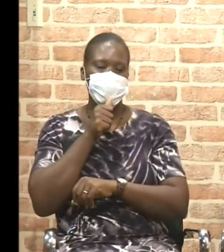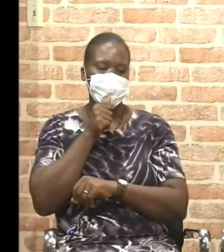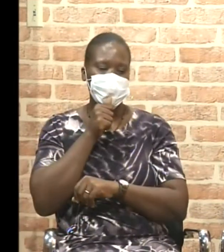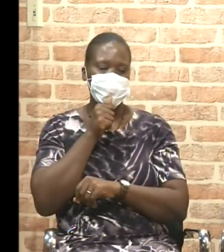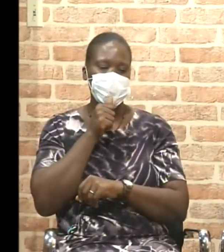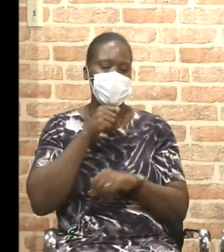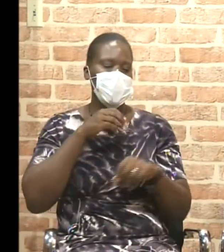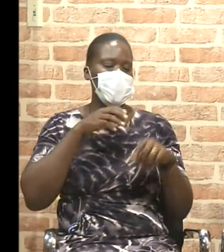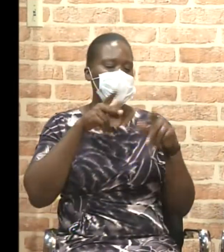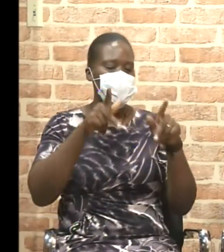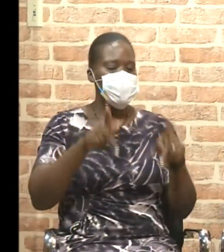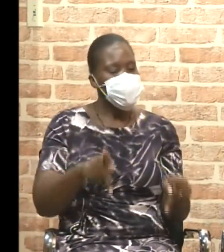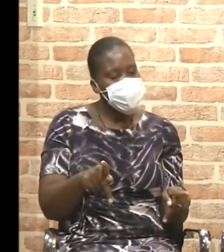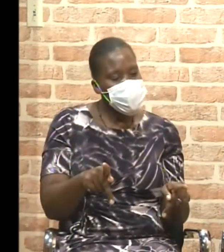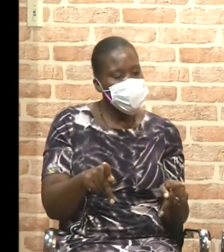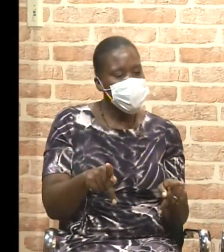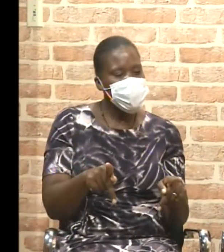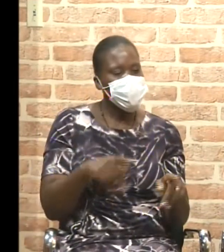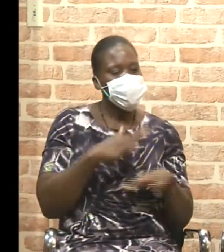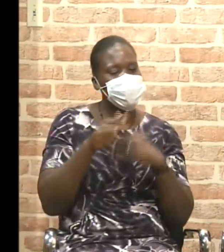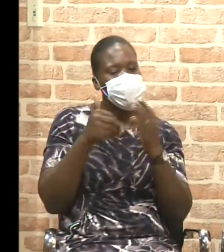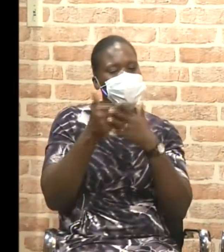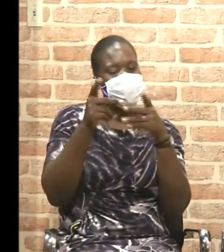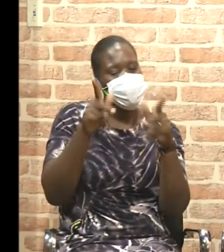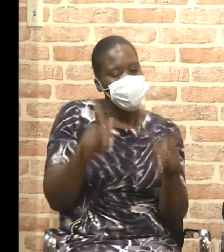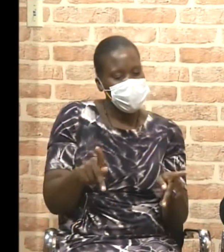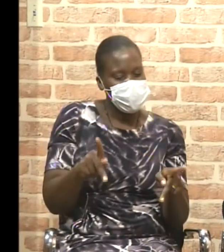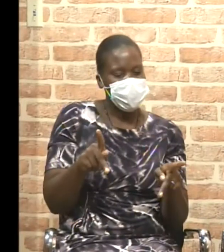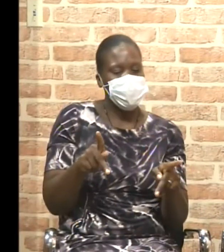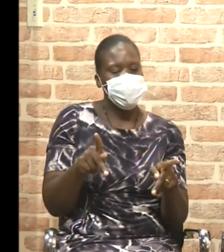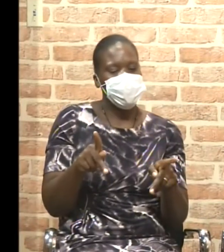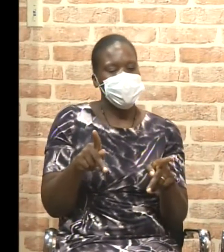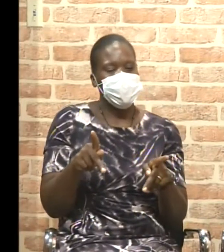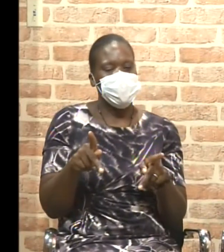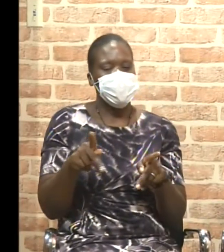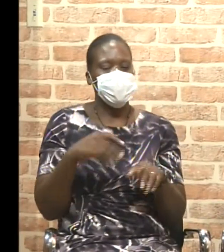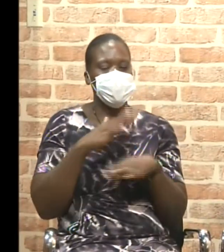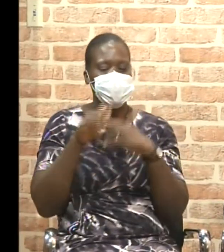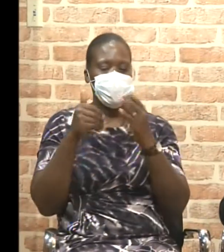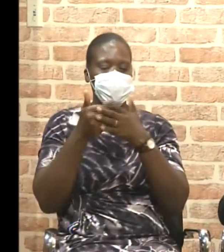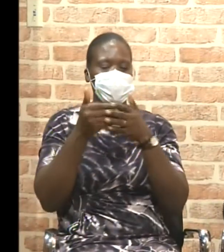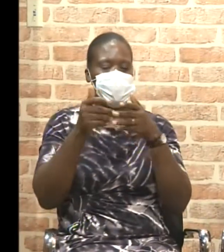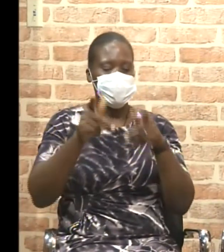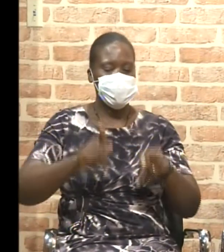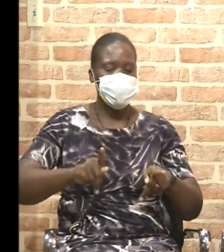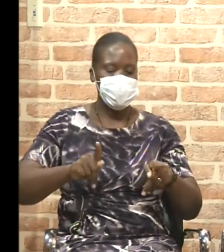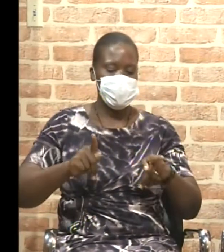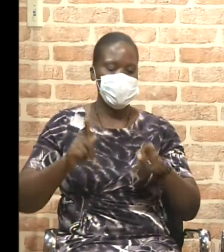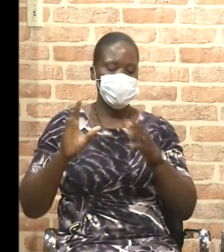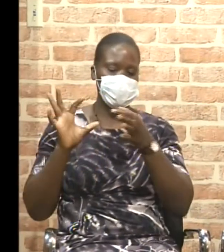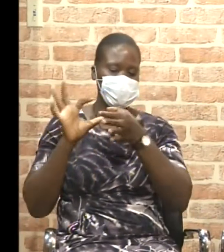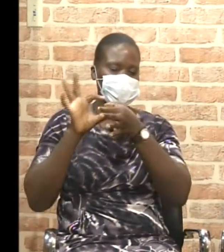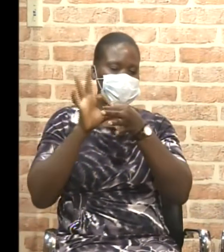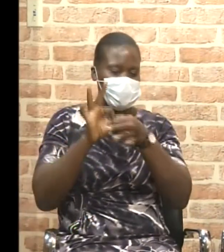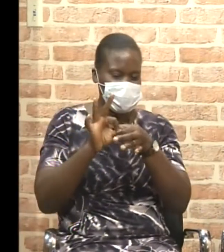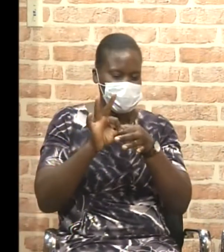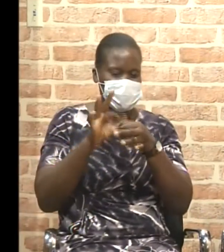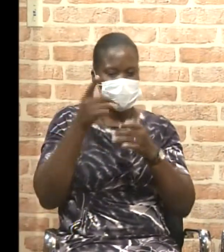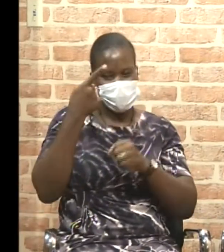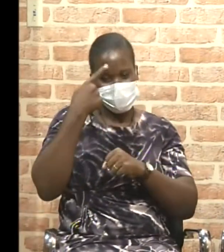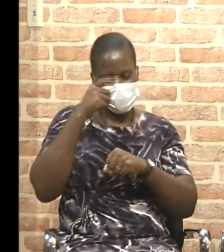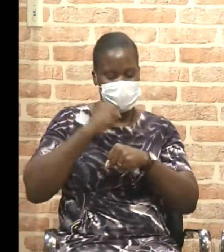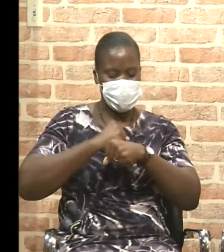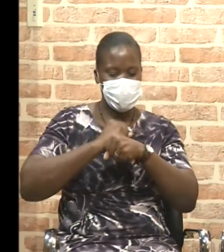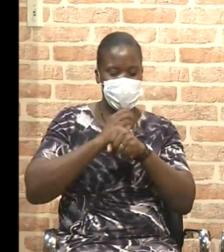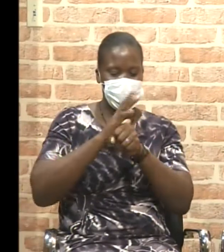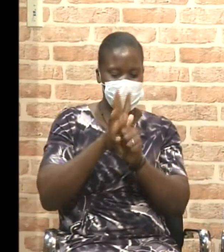ont réalisé, qui de moun, parce que tout le monde nous remarque que l'engouement qui gagne, tout le monde a collaboré vraiment pour COVID là,